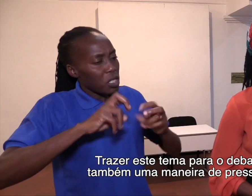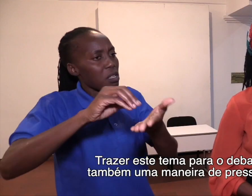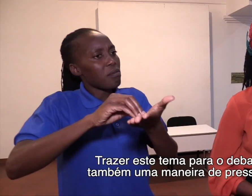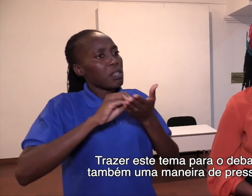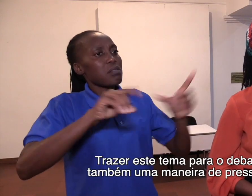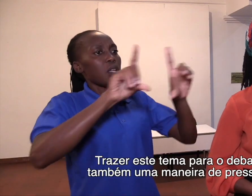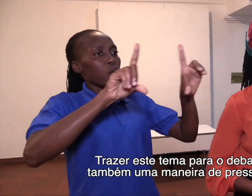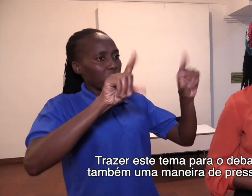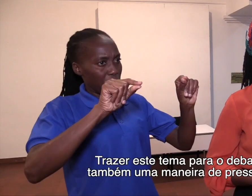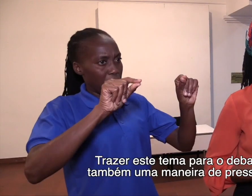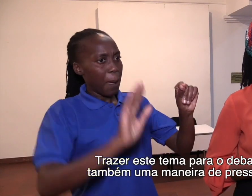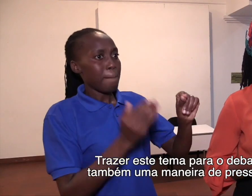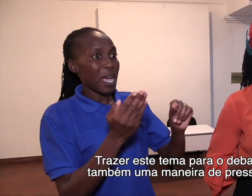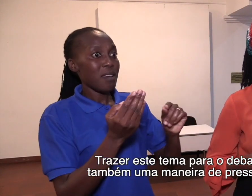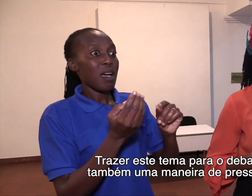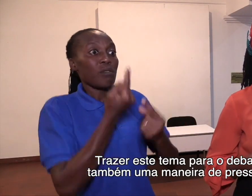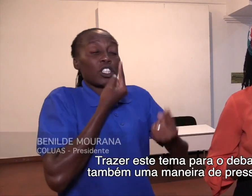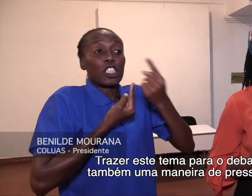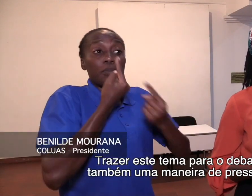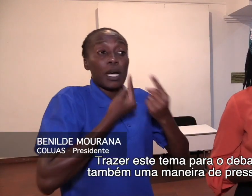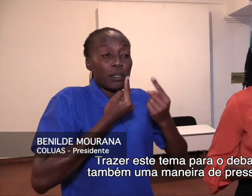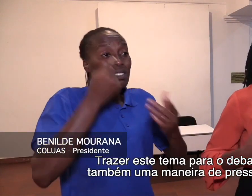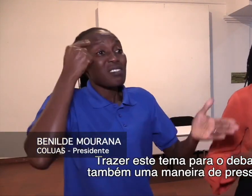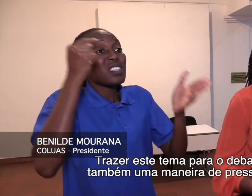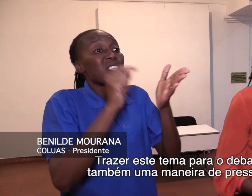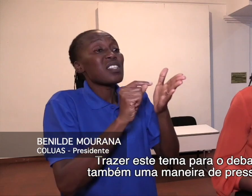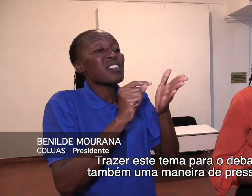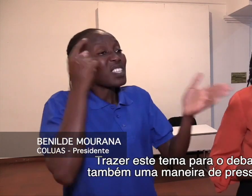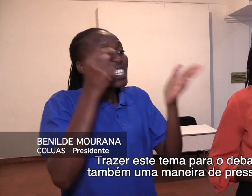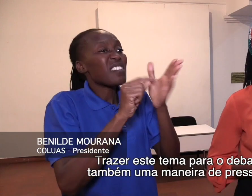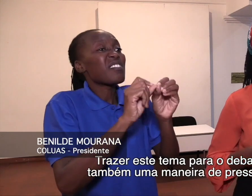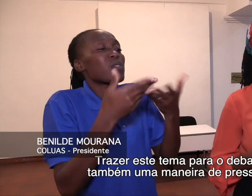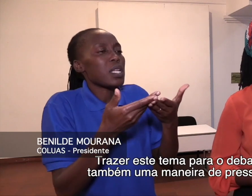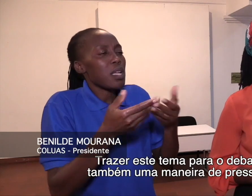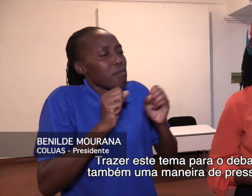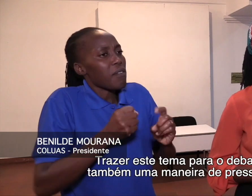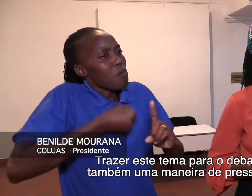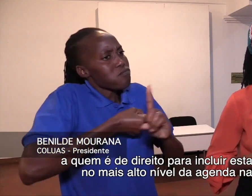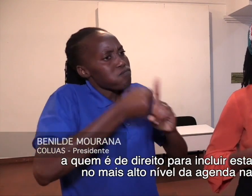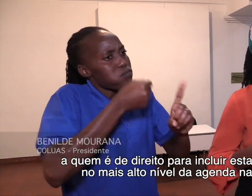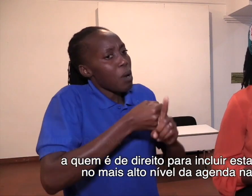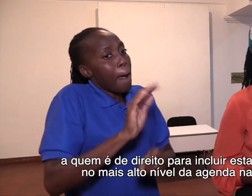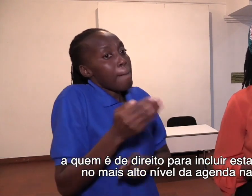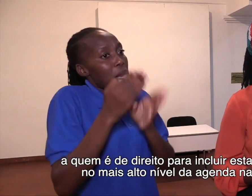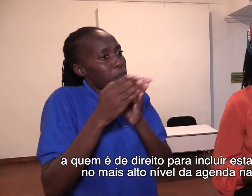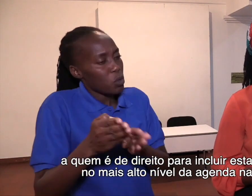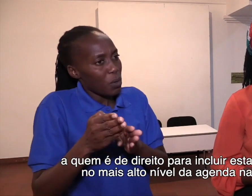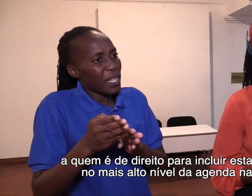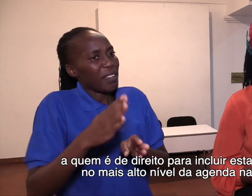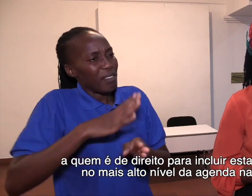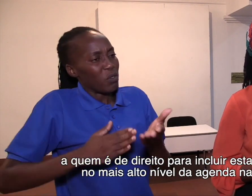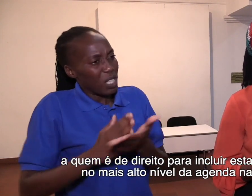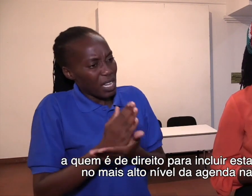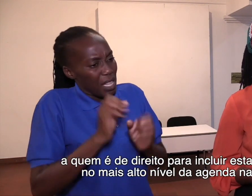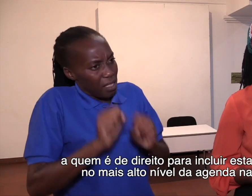Este tema pré-debate é também uma maneira de pressionarmos, não é? A quem de direito para incluir estas